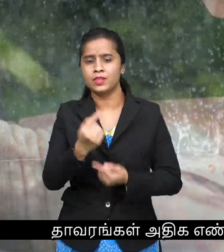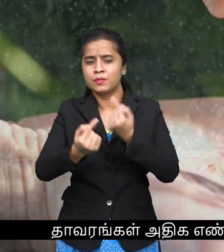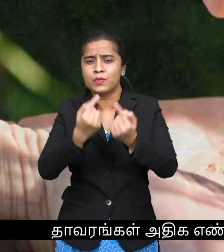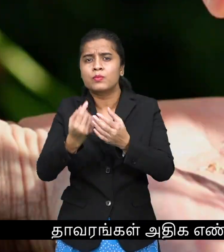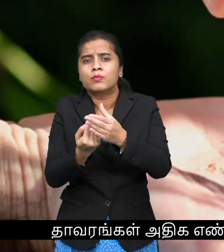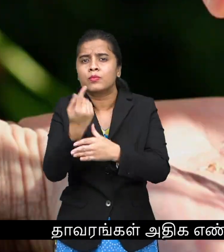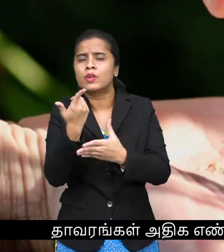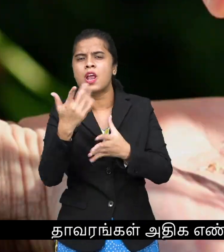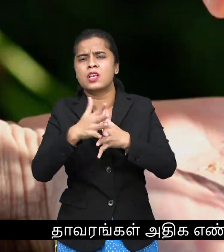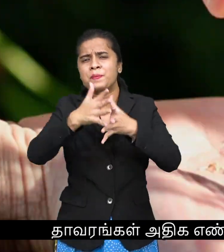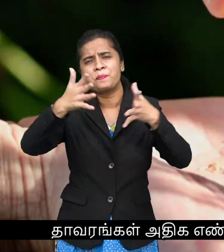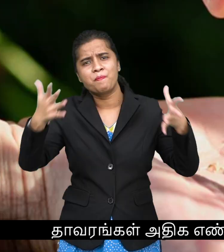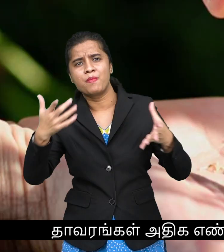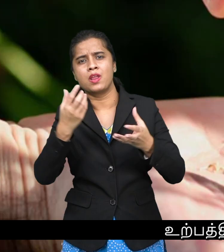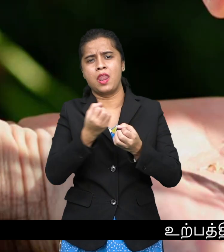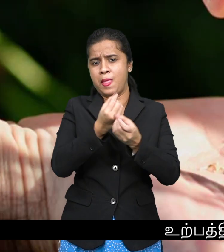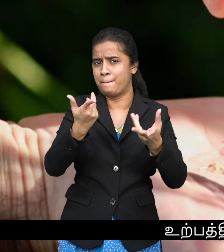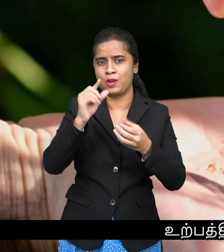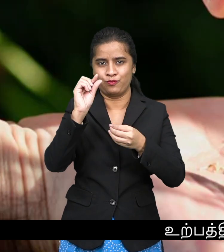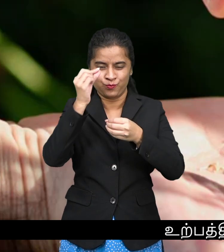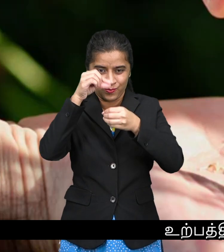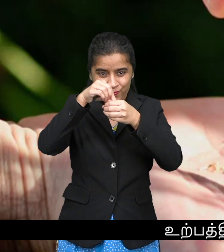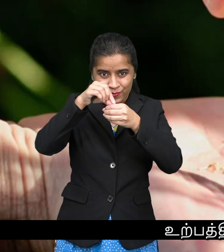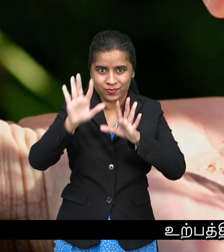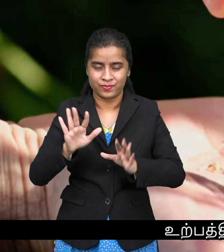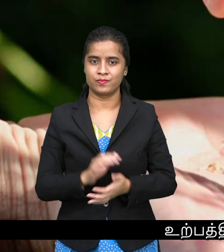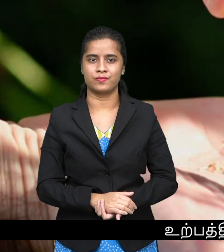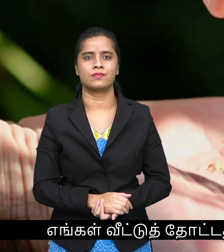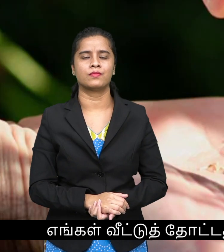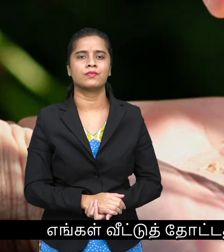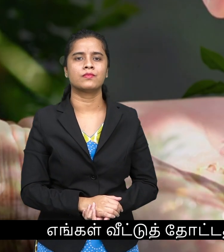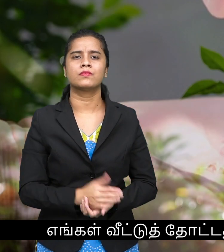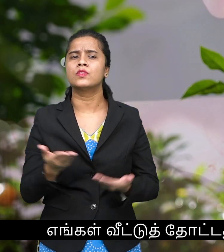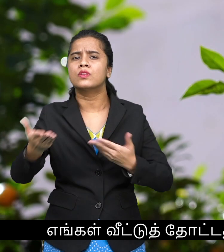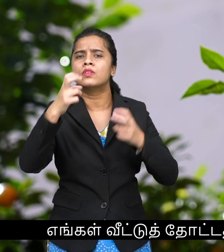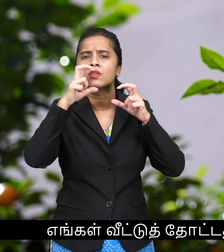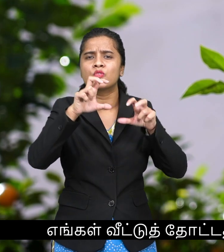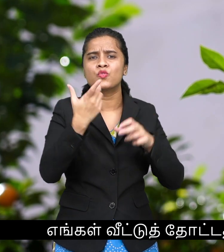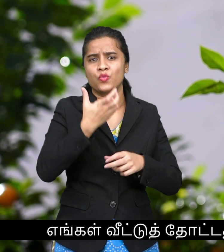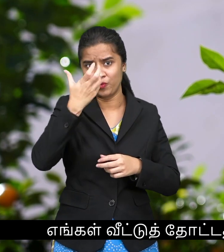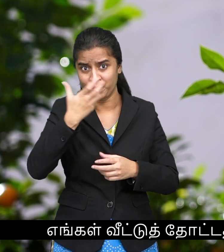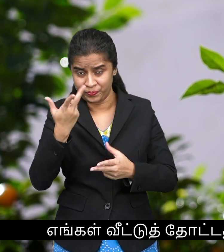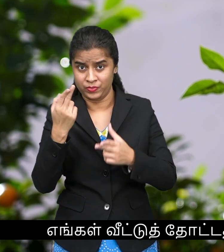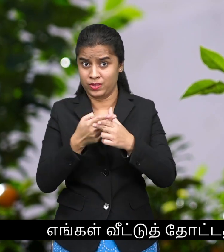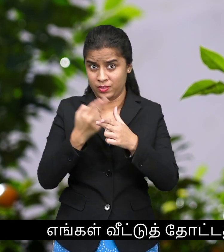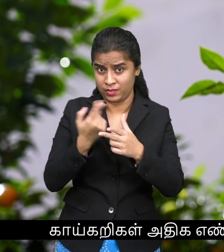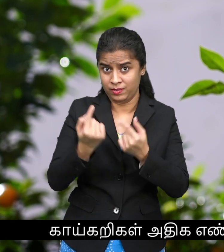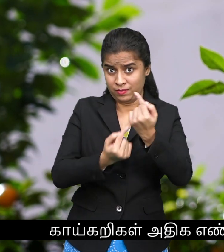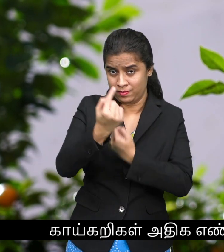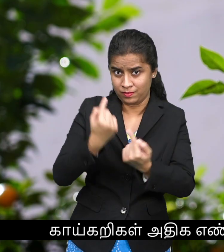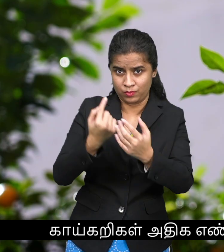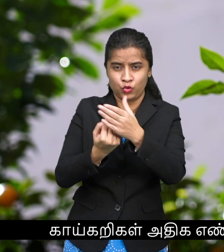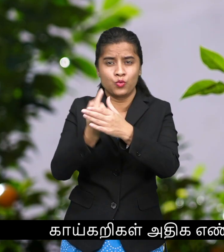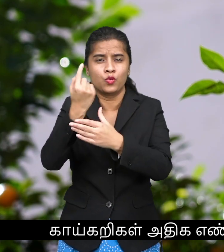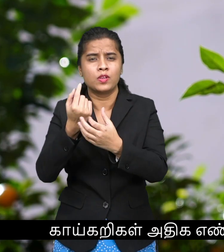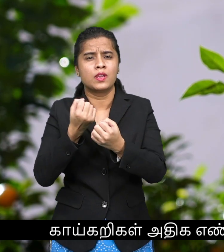தாவரங்கள் அதிக எண்ணிக்கையிலான விதைகளை உற்பத்தி செய்கின்றன. நம் வீட்டு தோட்டத்தில் வளரும் பழங்கள் மற்றும்